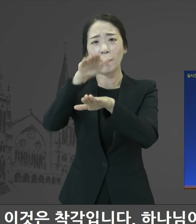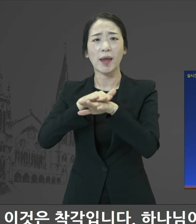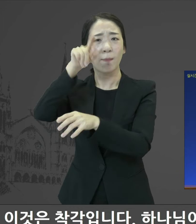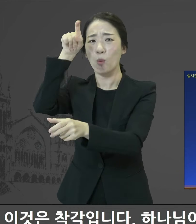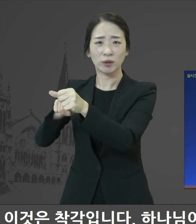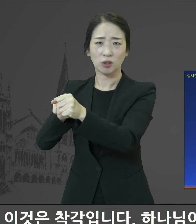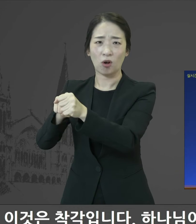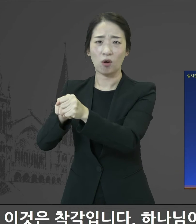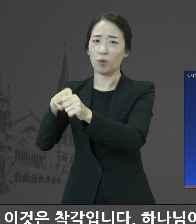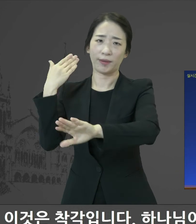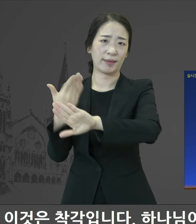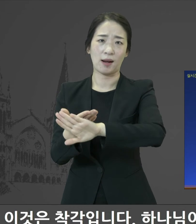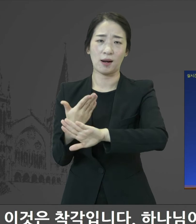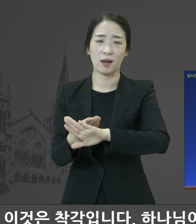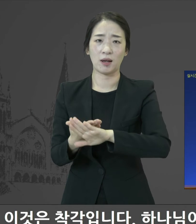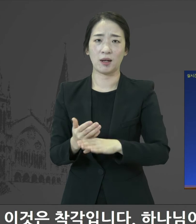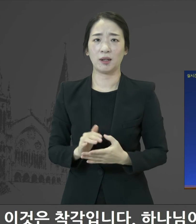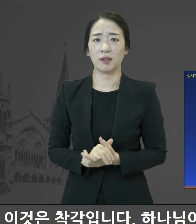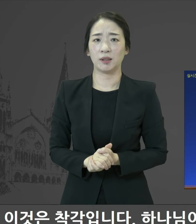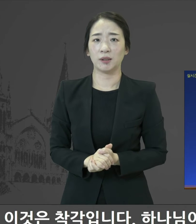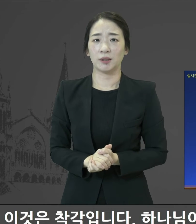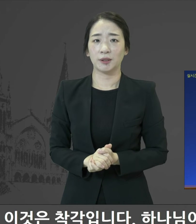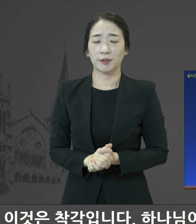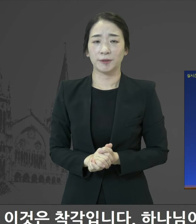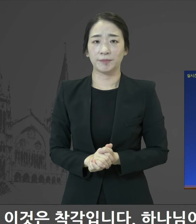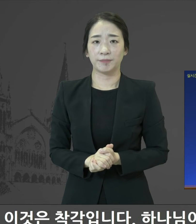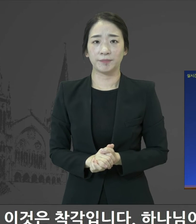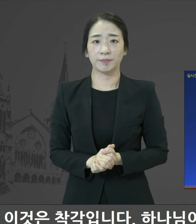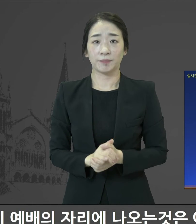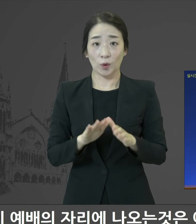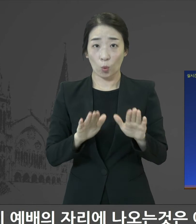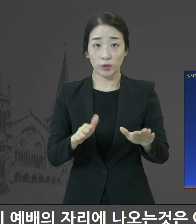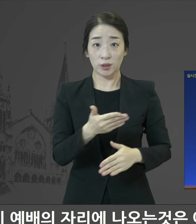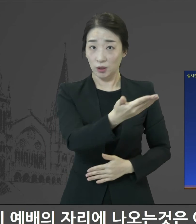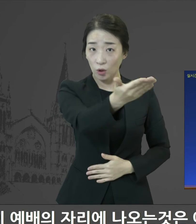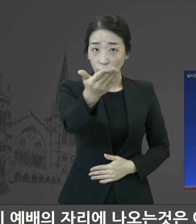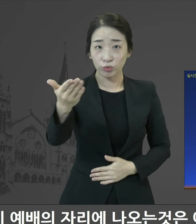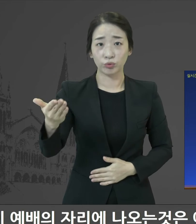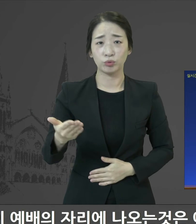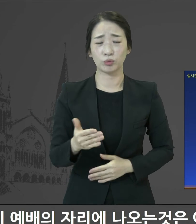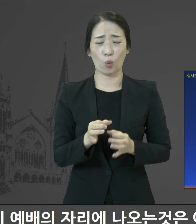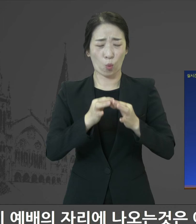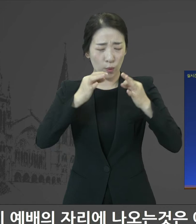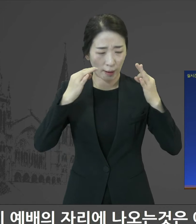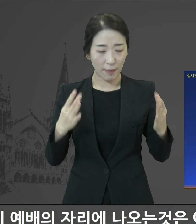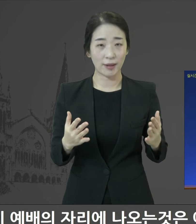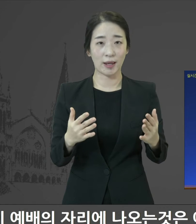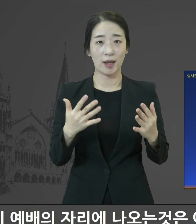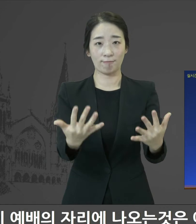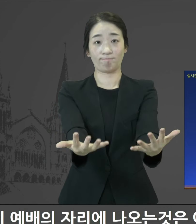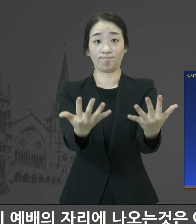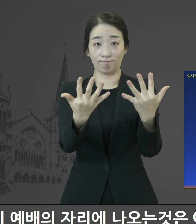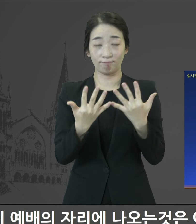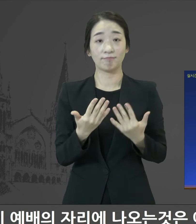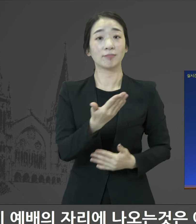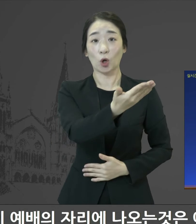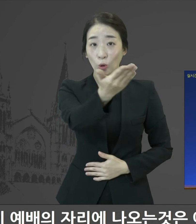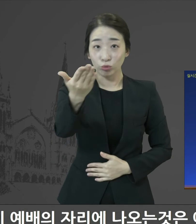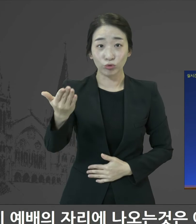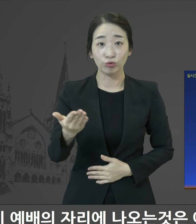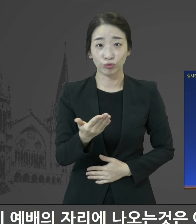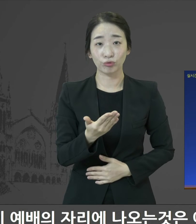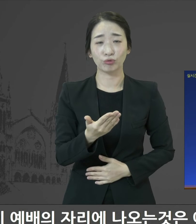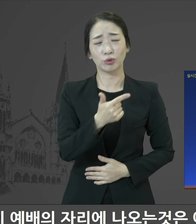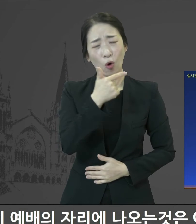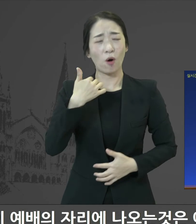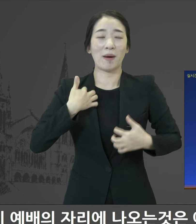이유가 되는 겁니다. 오늘 주 앞에 나오신, 정말 오랜만에 이 대면 예배에 나오신 충현의 가족들